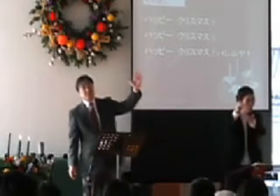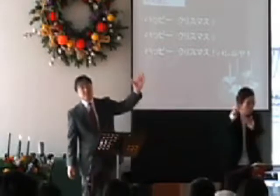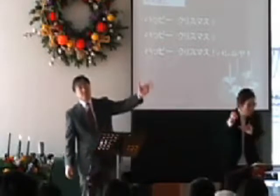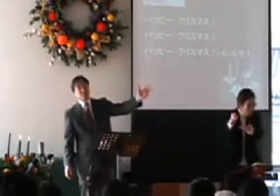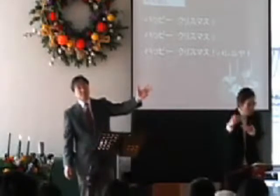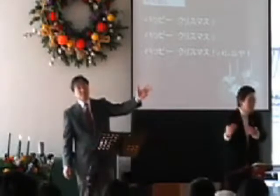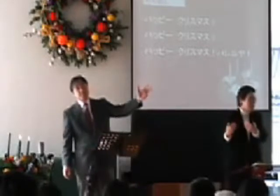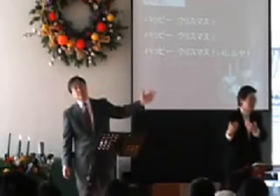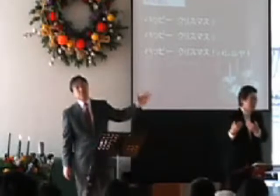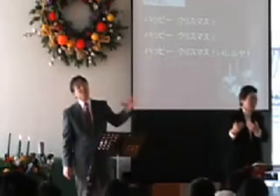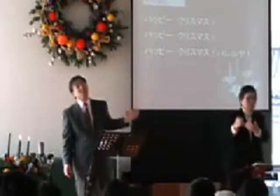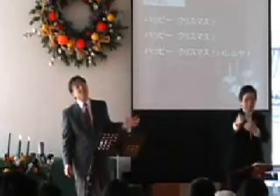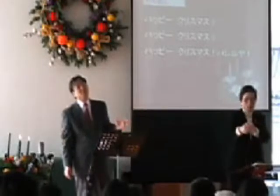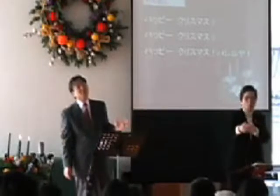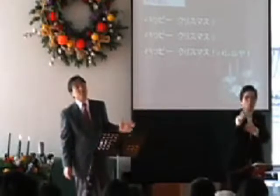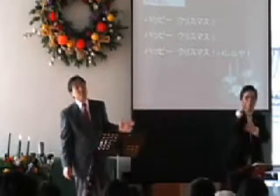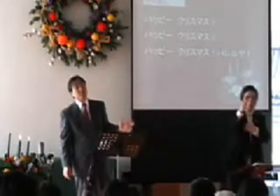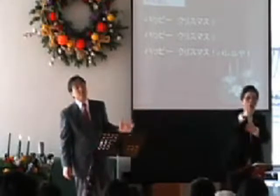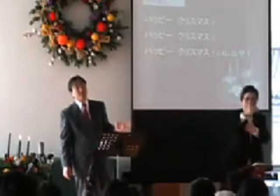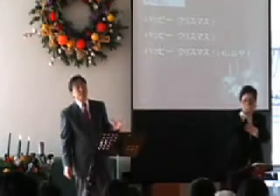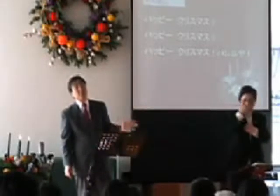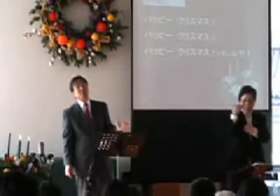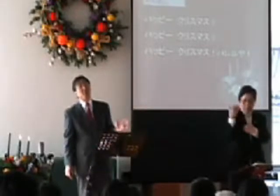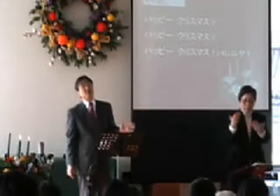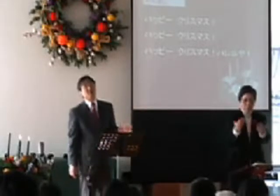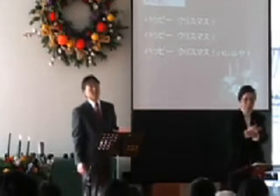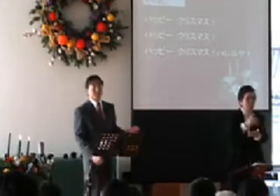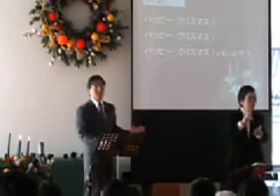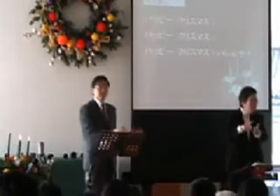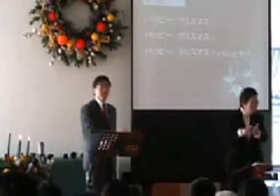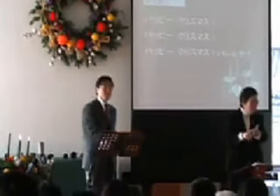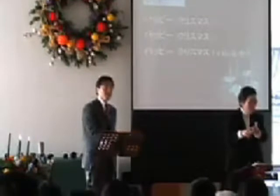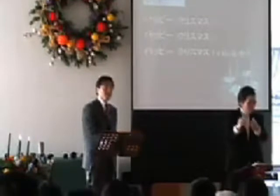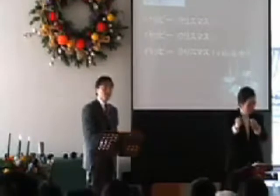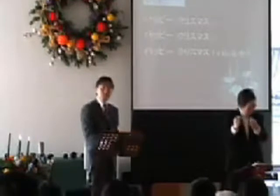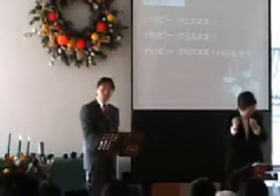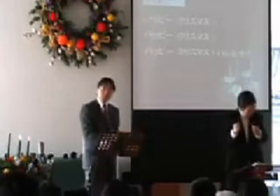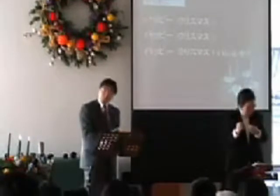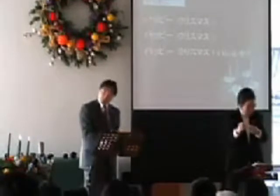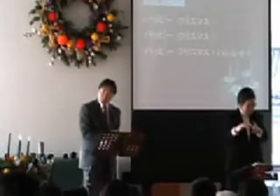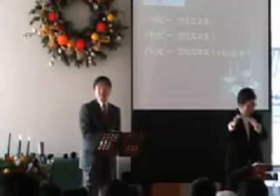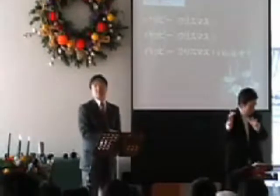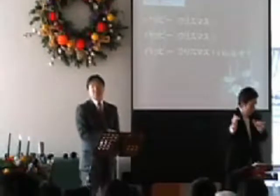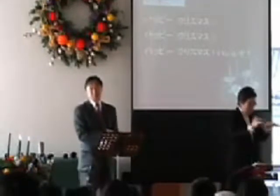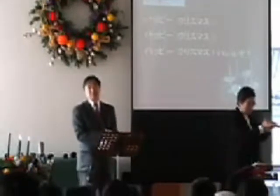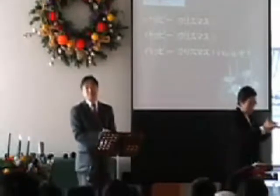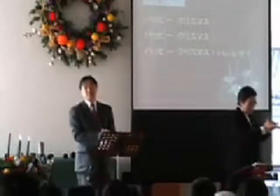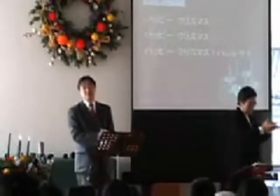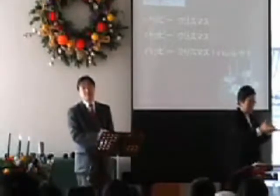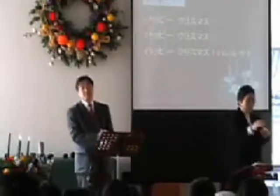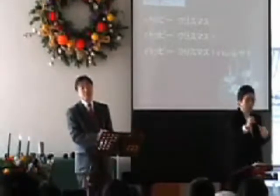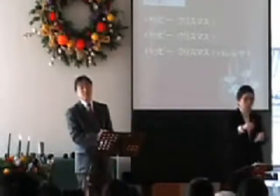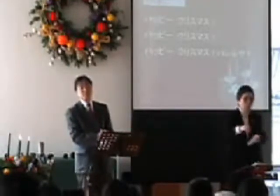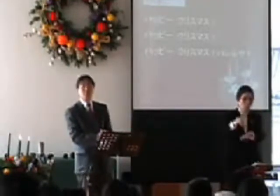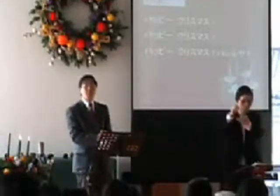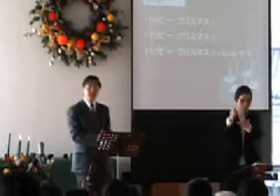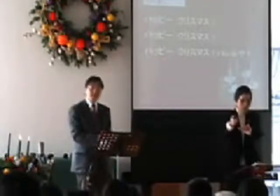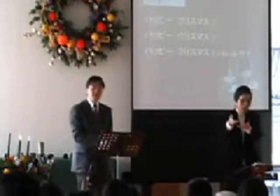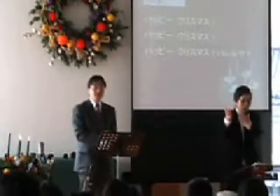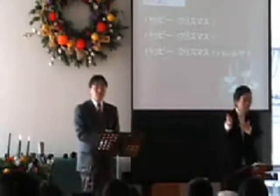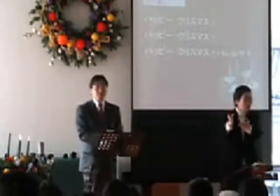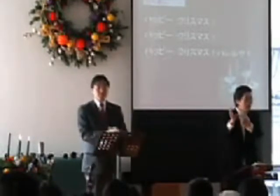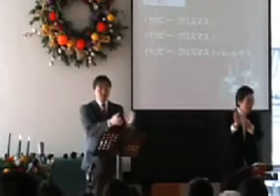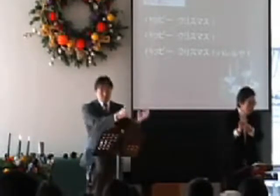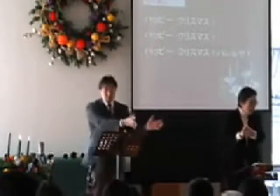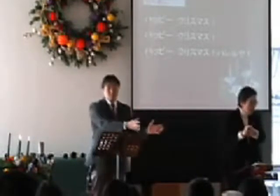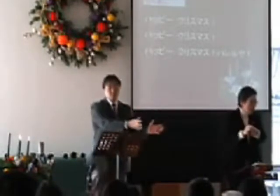どこよりも早くイスラエルに行って贈り物をいたしましょう。そして贈り物をしておけば、将来その王様が